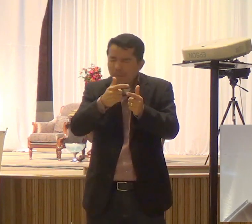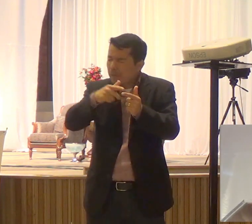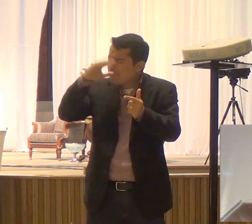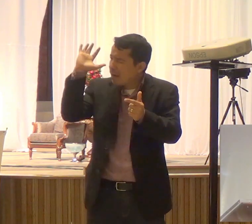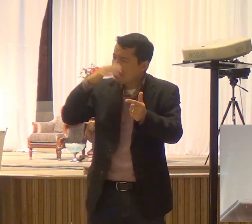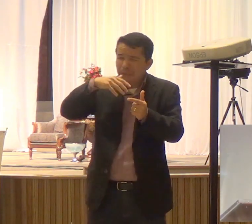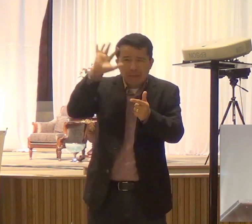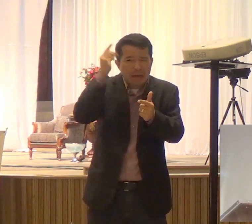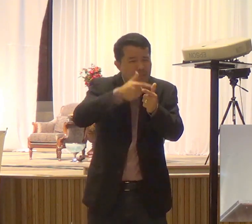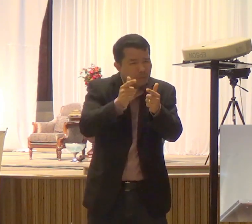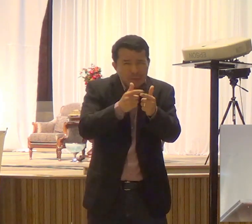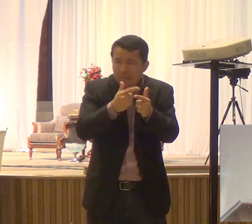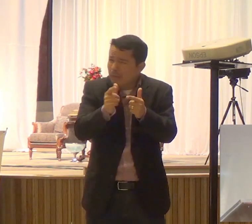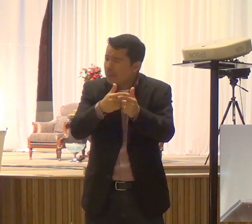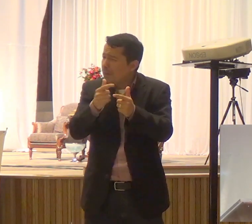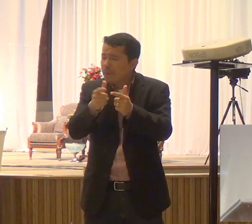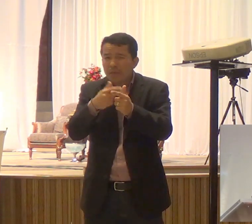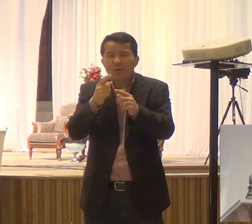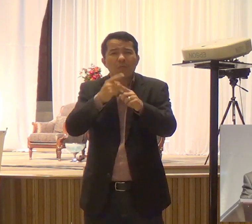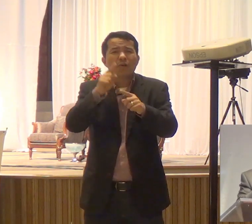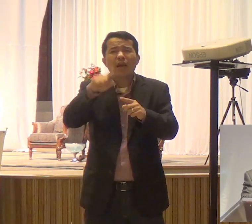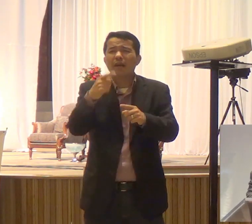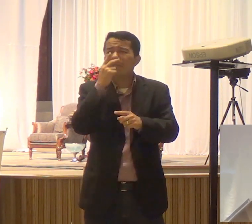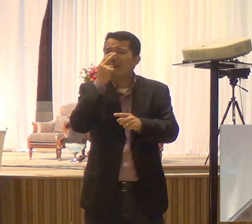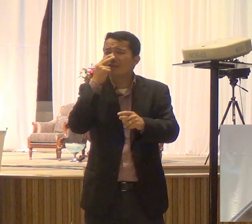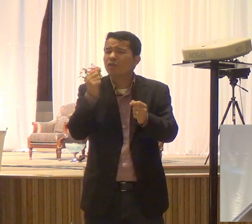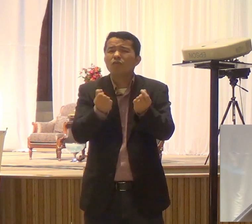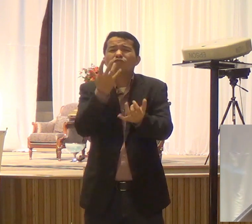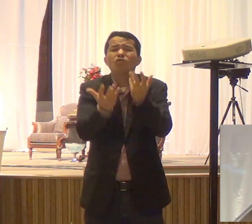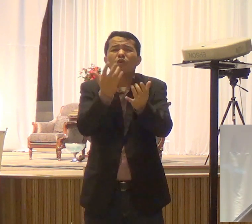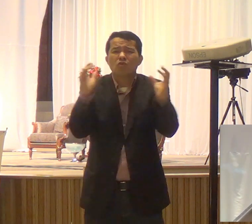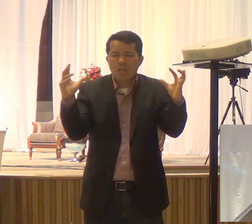começa a manchar as coisas e as pessoas que estão ao nosso redor.